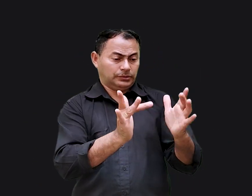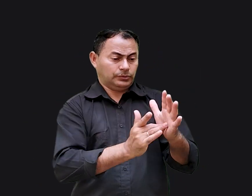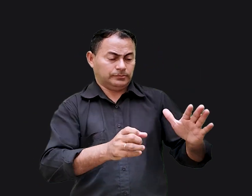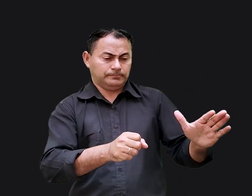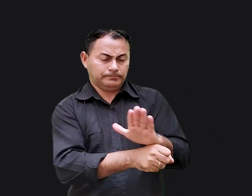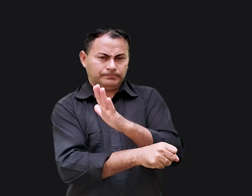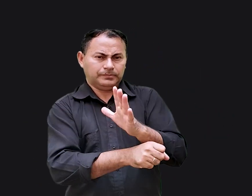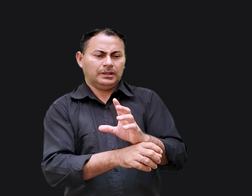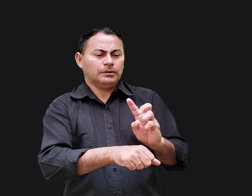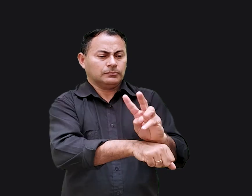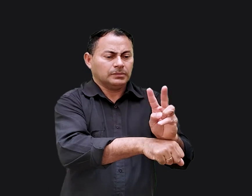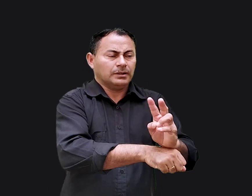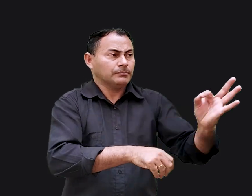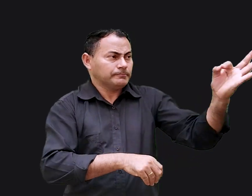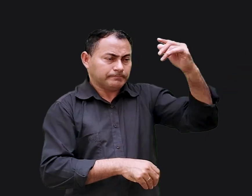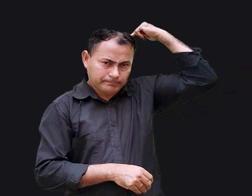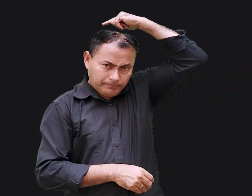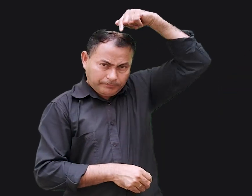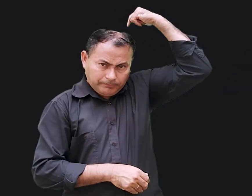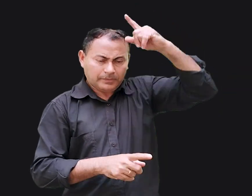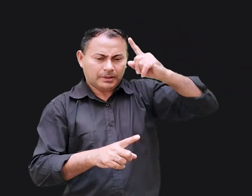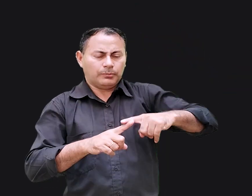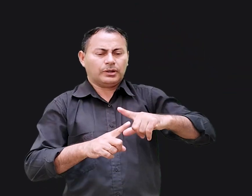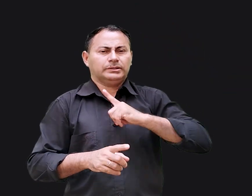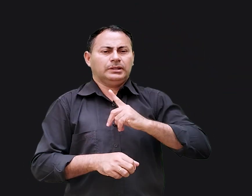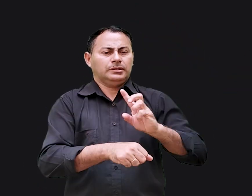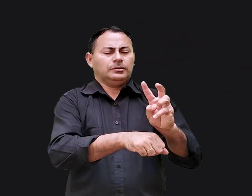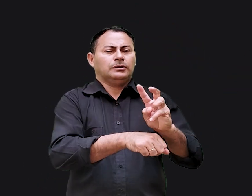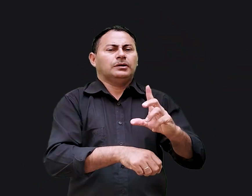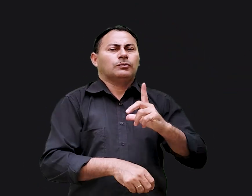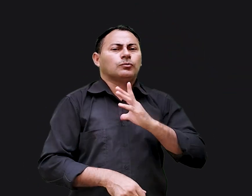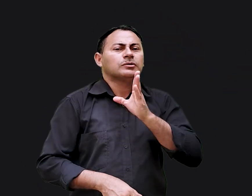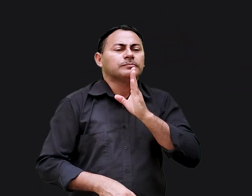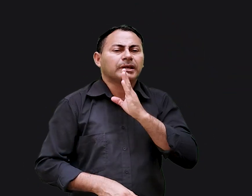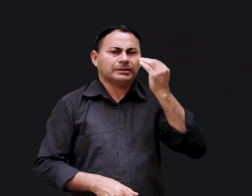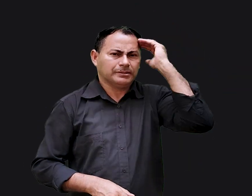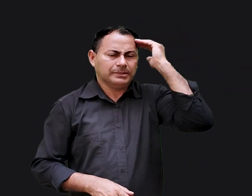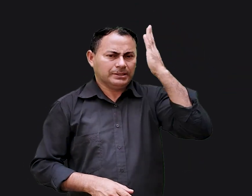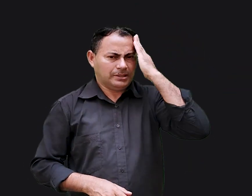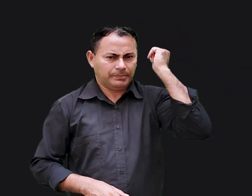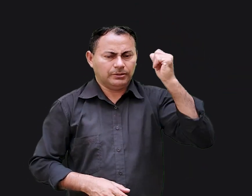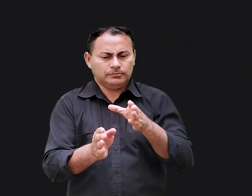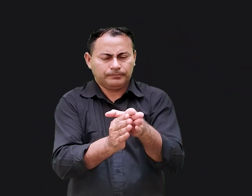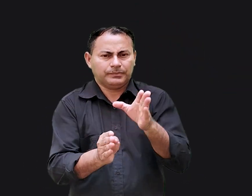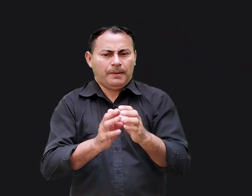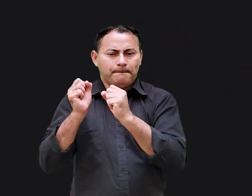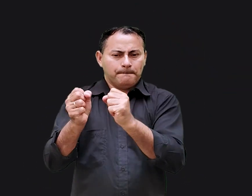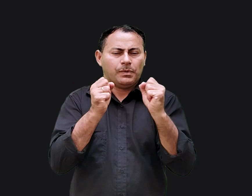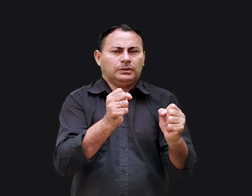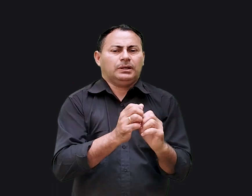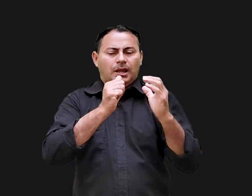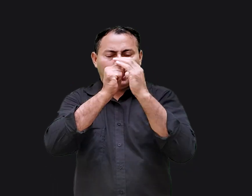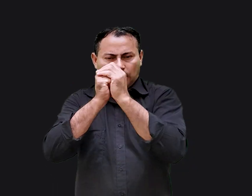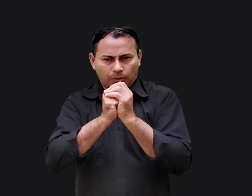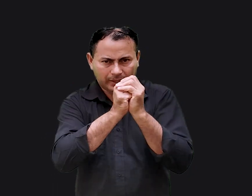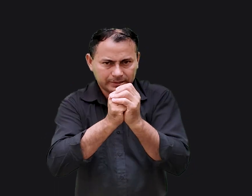cheio e controlado pelo Espírito porque tinha o Espírito de conhecimento, entendimento, sabedoria, conselho, poder e